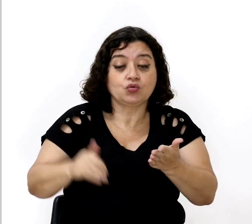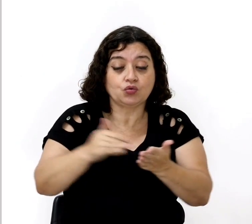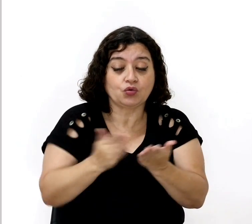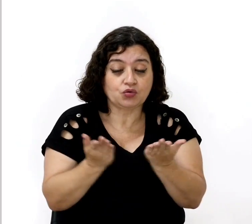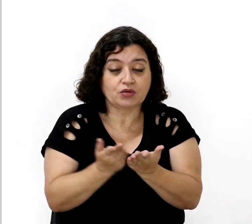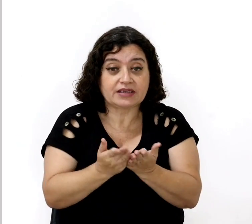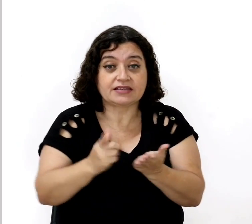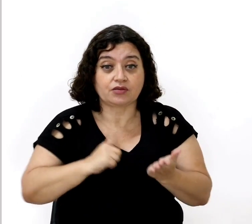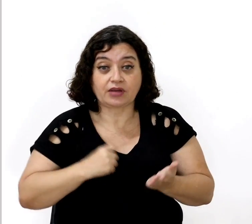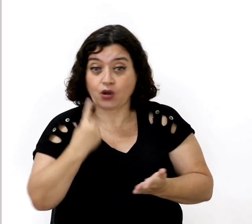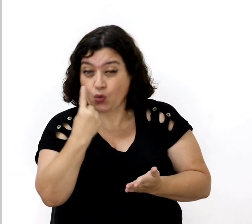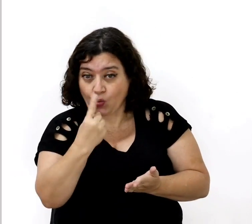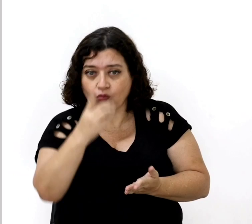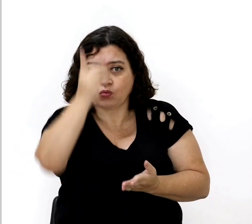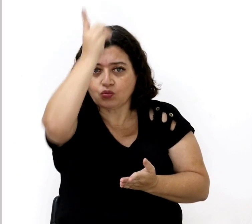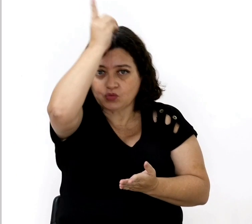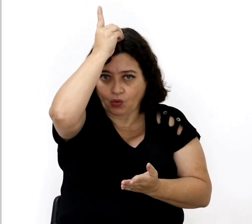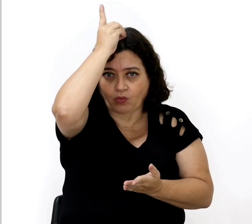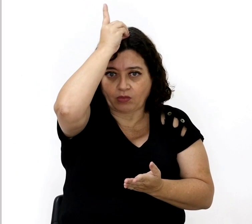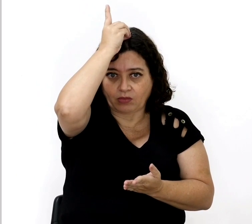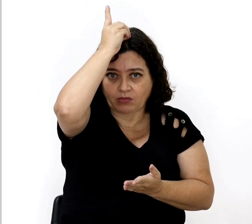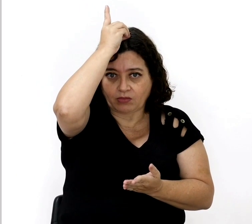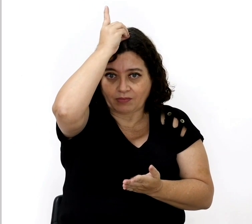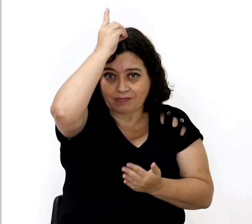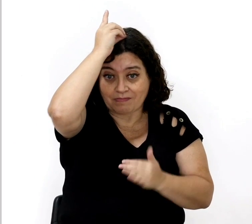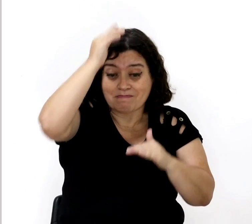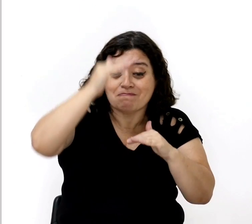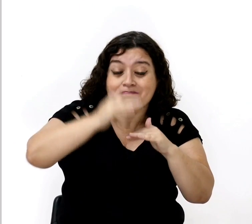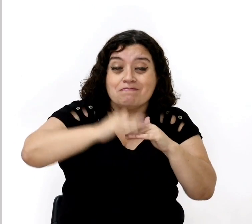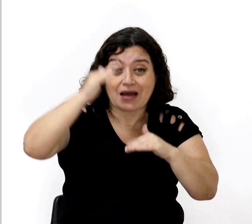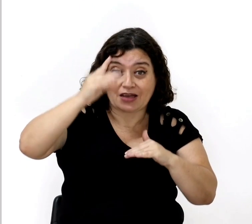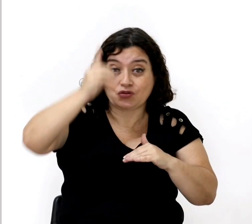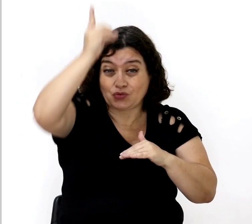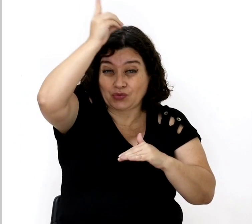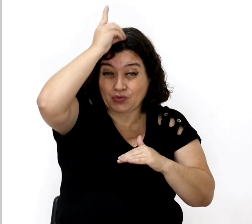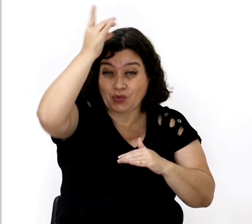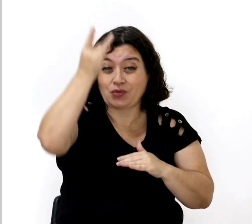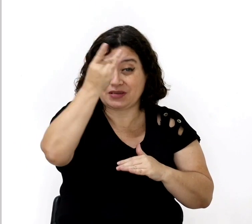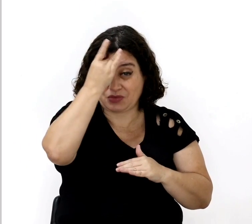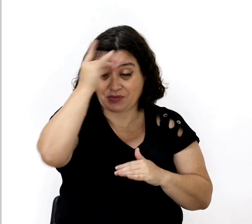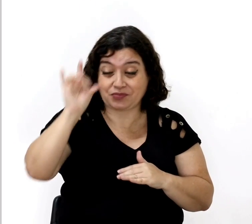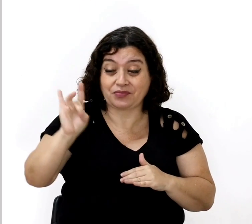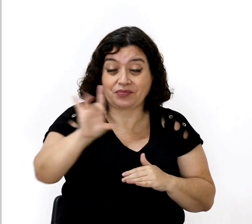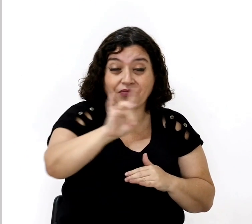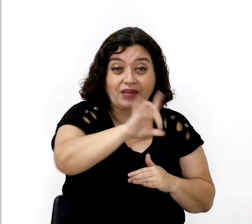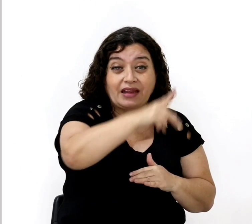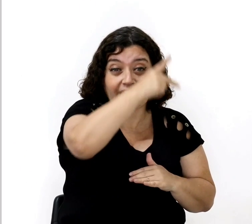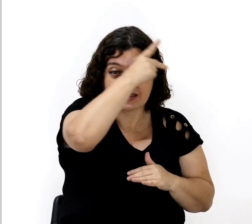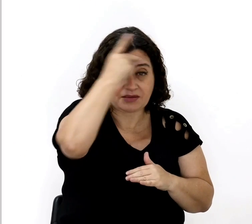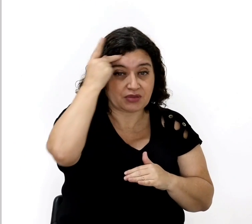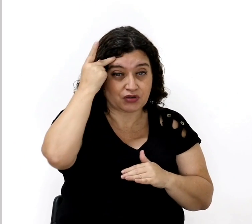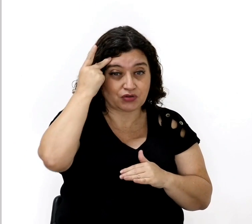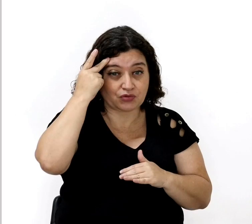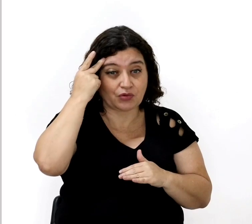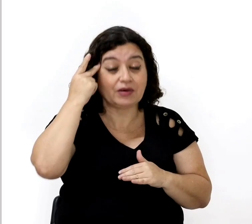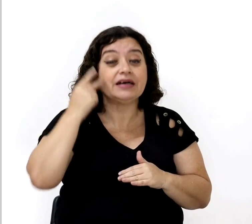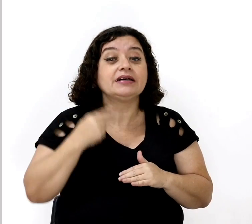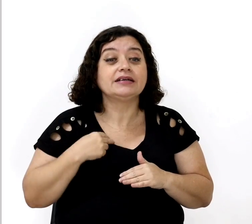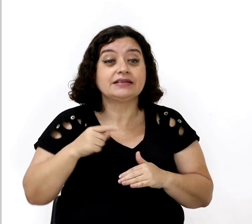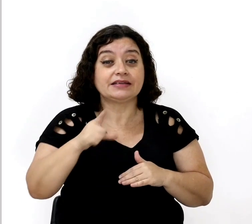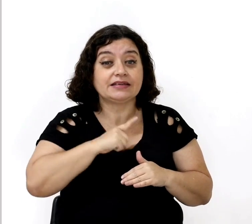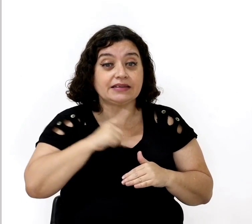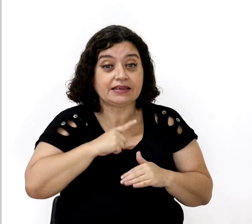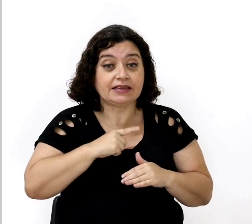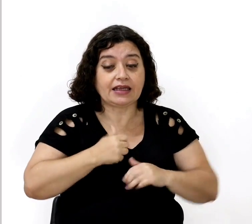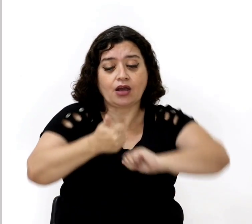Sim. Certo? Todo cristão tem pelo menos um. Além do dom espiritual, cada pessoa tem suas habilidades